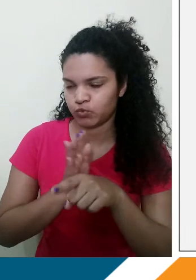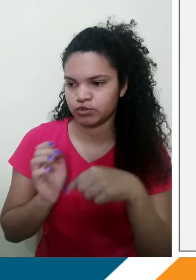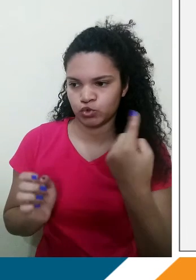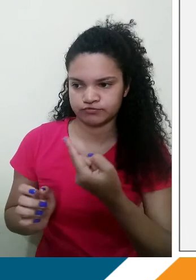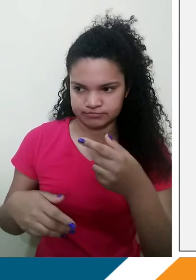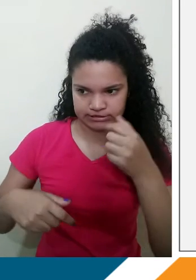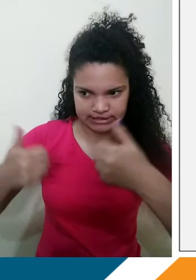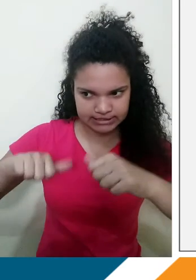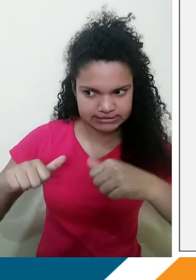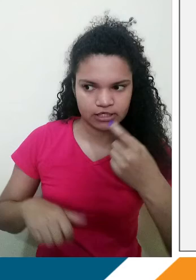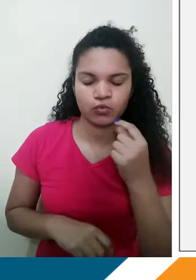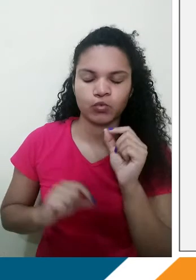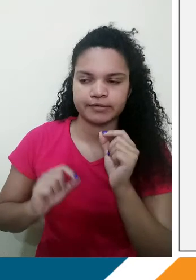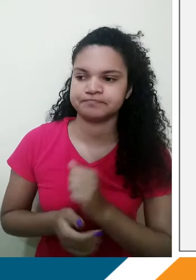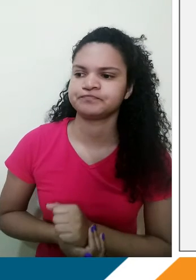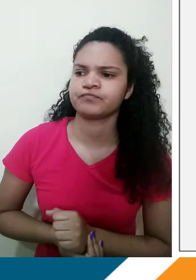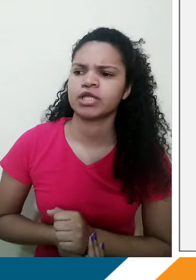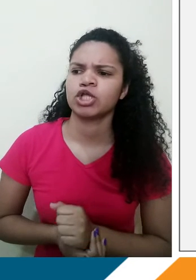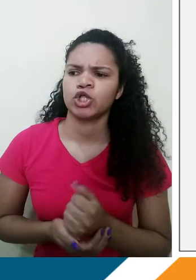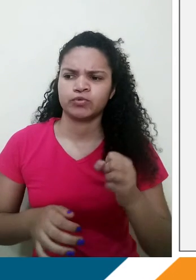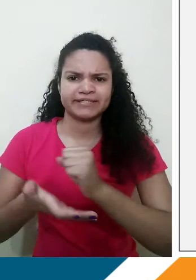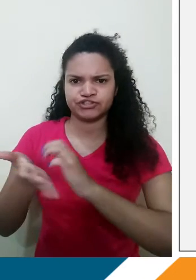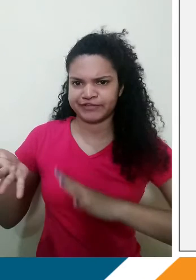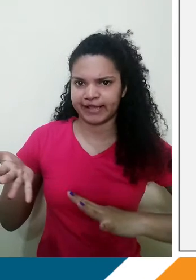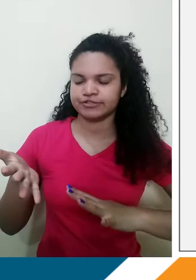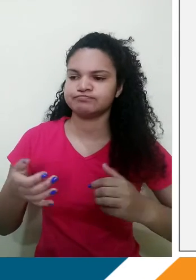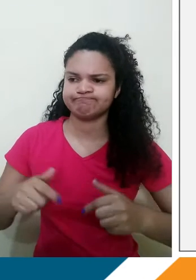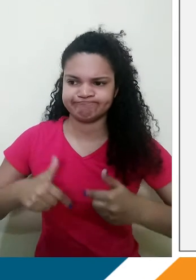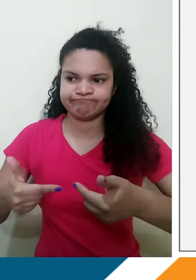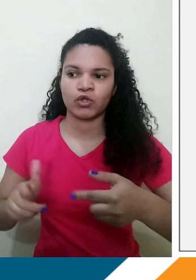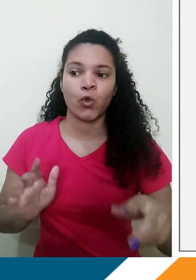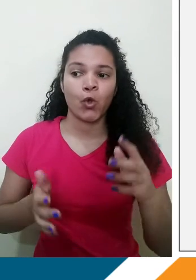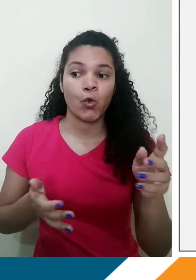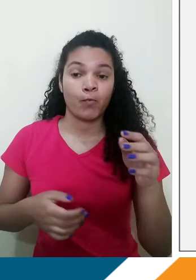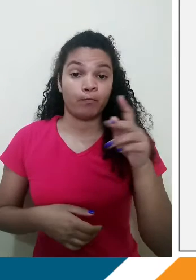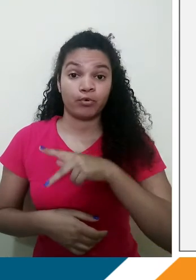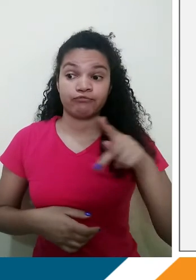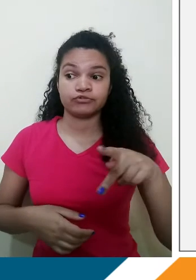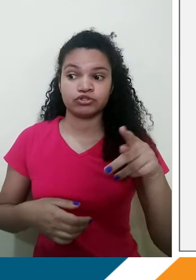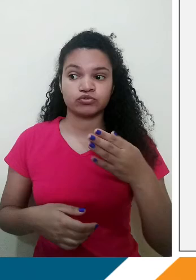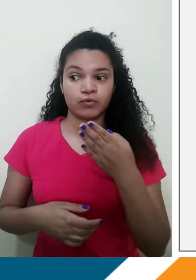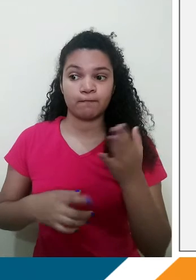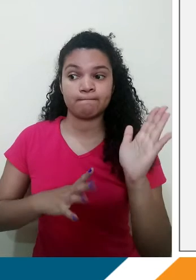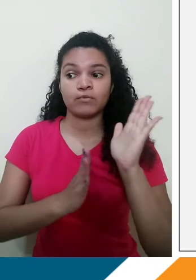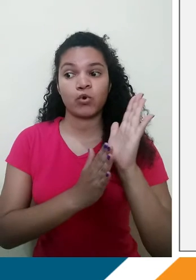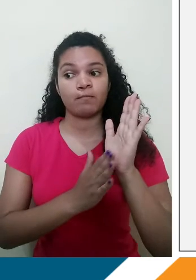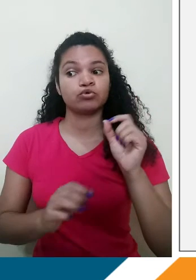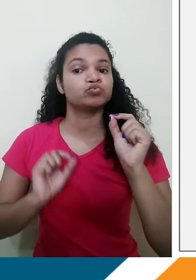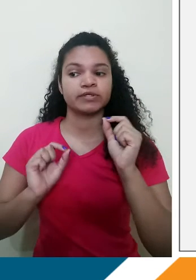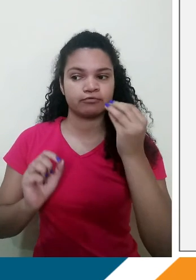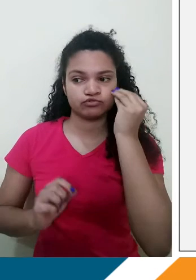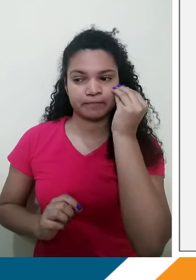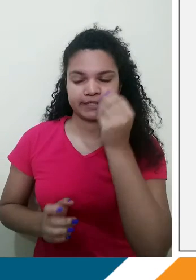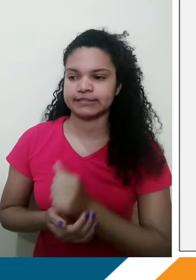seguinte experimento. Materiais: copo de plástico pequeno, leite e suco de limão. Procedimento: coloque leite até